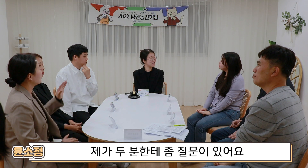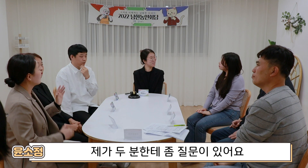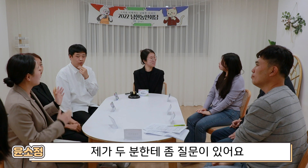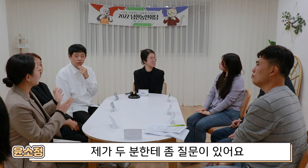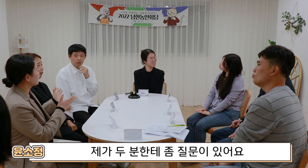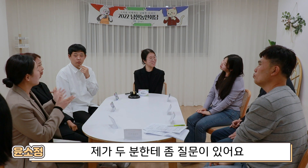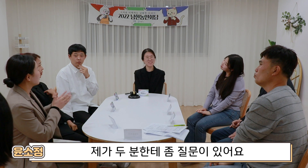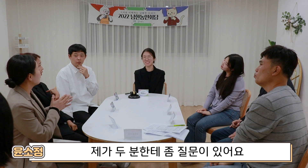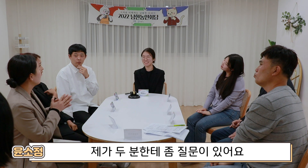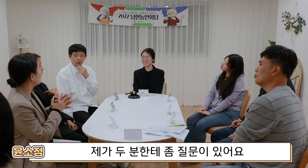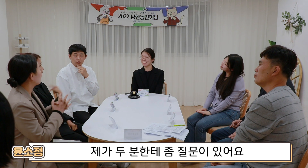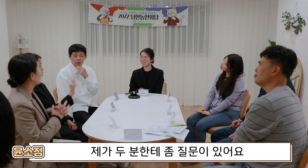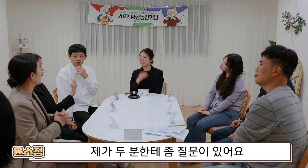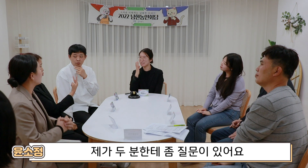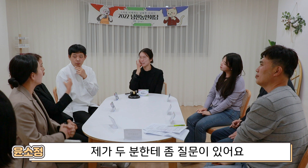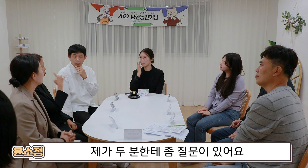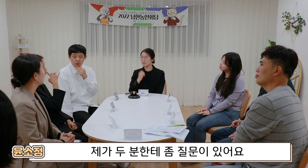두 분한테 좀 질문이 있어요.